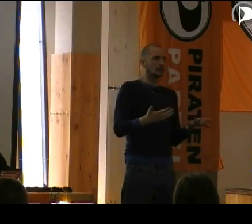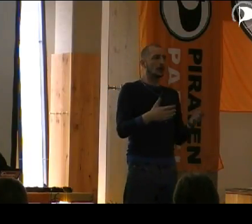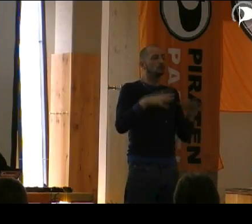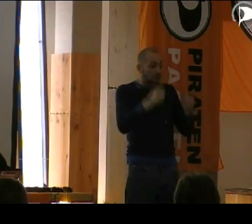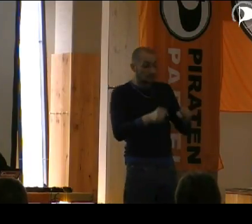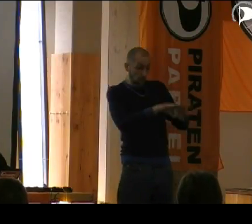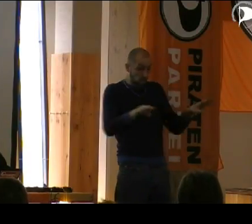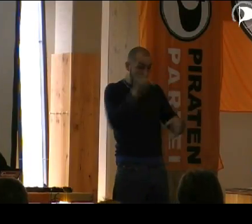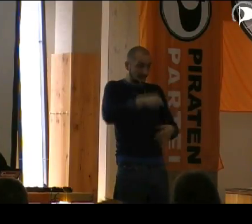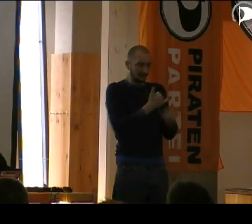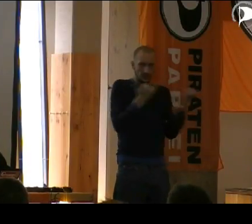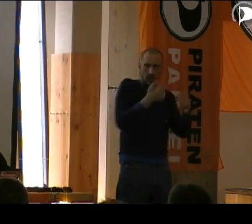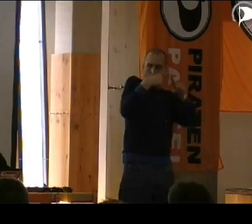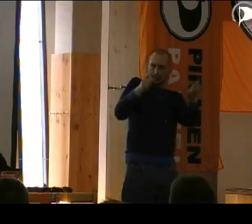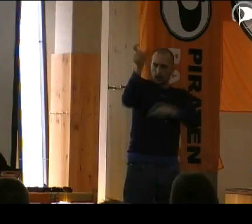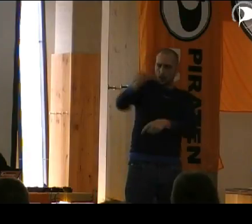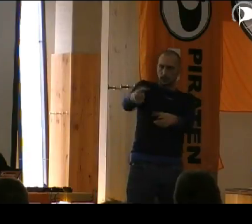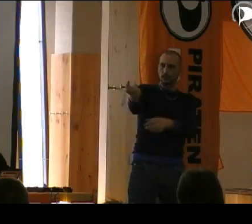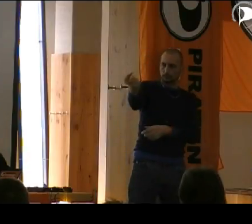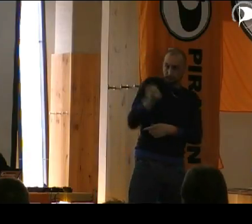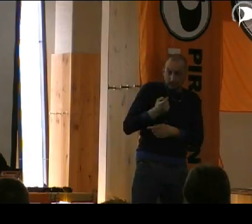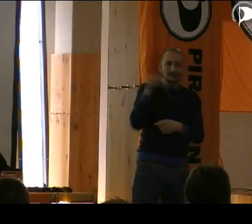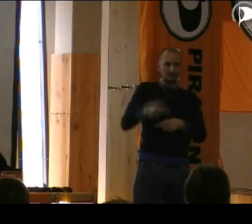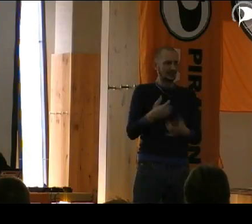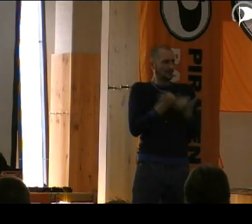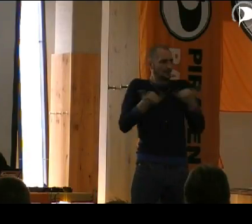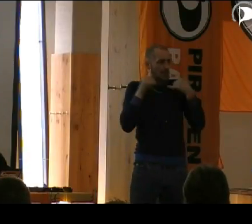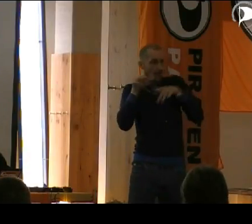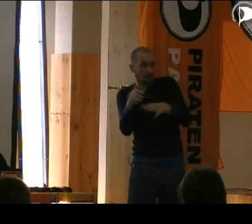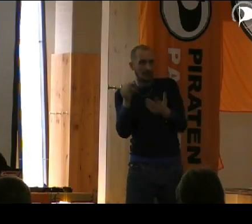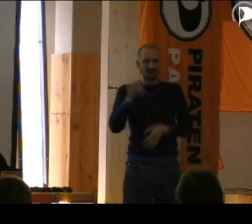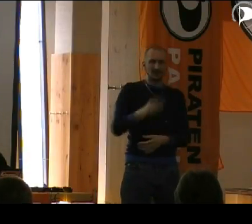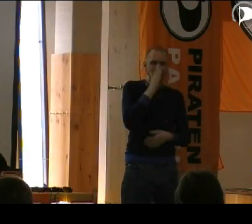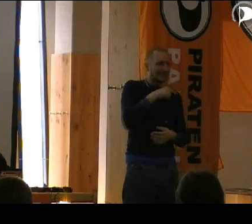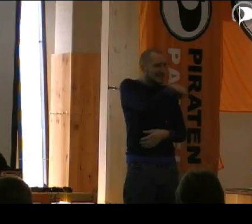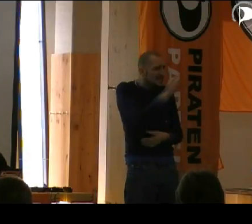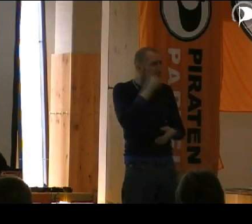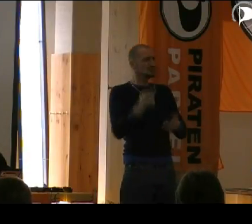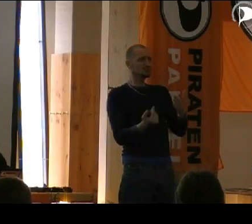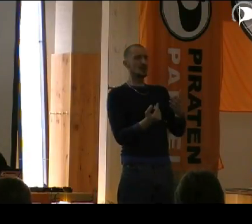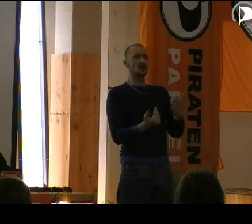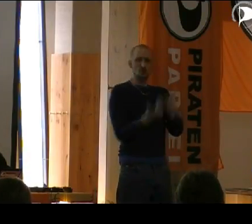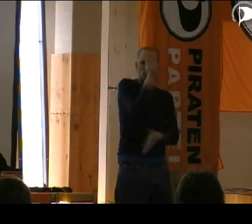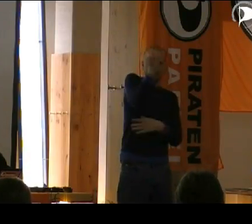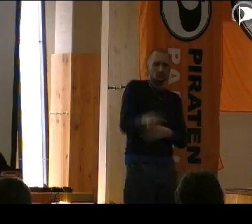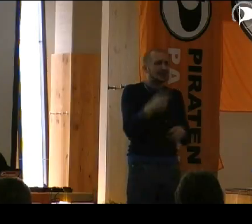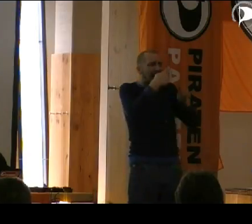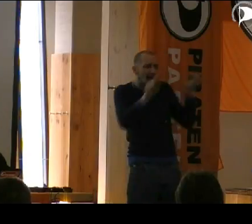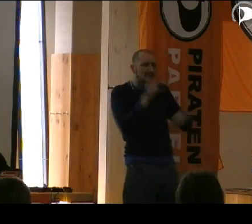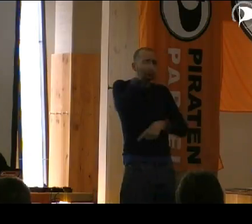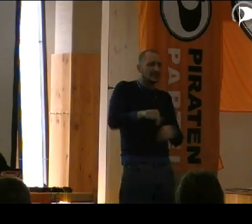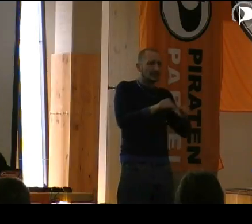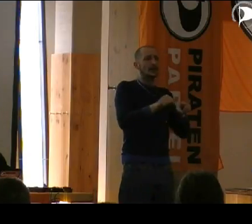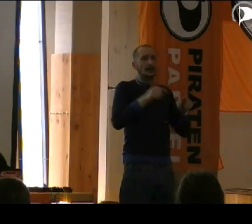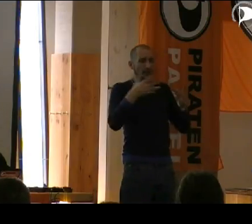andere wirkt wie ihr leute aufnehmen inneren der behälter werfen lassen wir dann neue gehen einfach mal auf einen anderen staat damit der neue